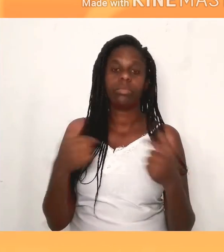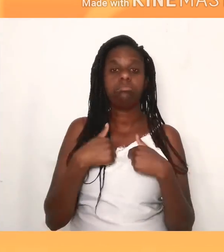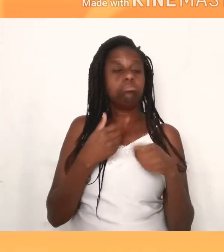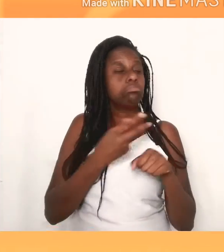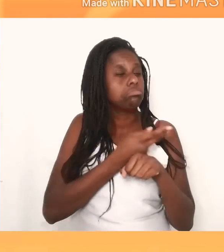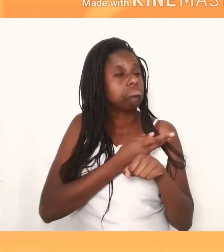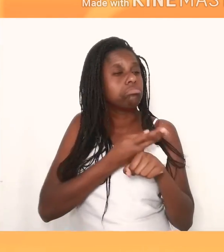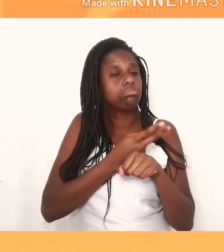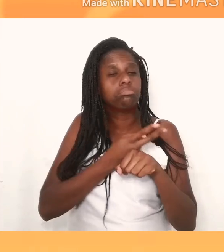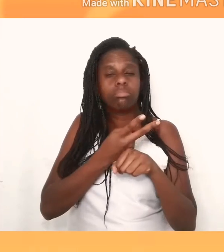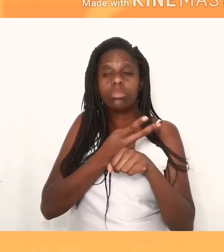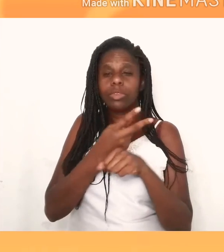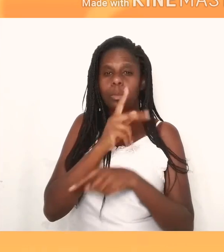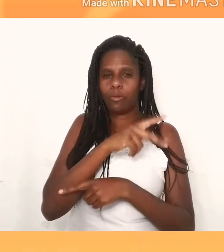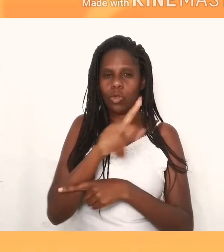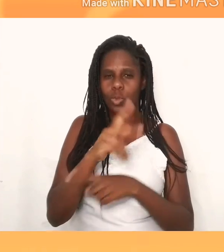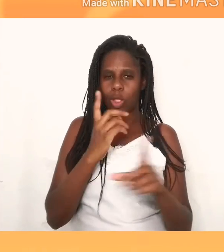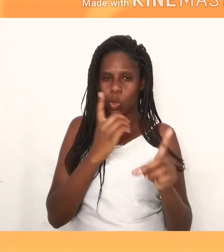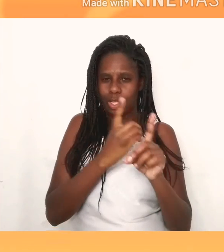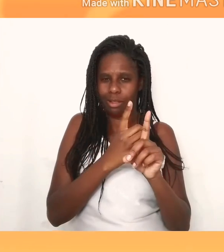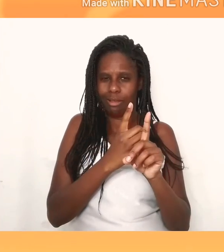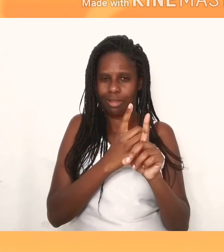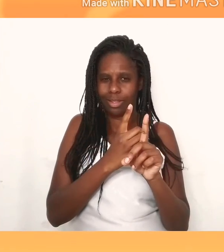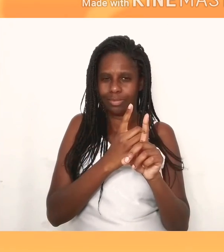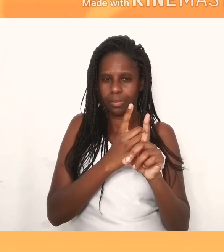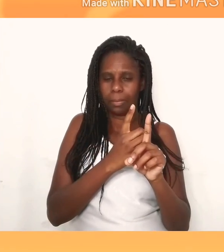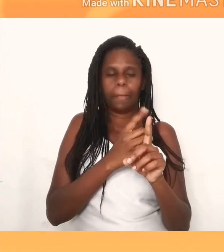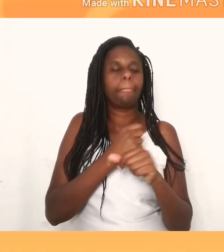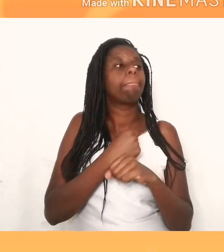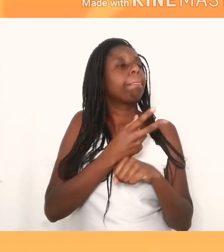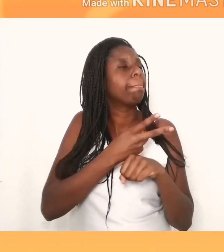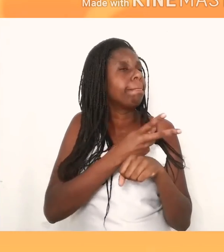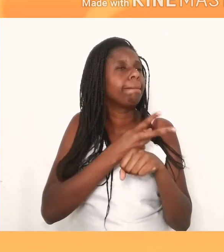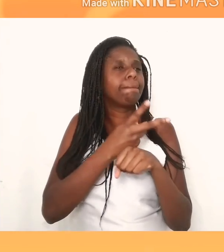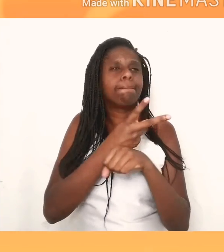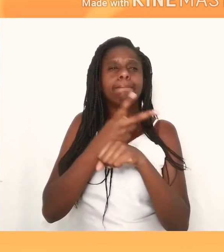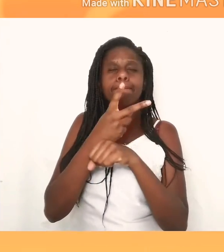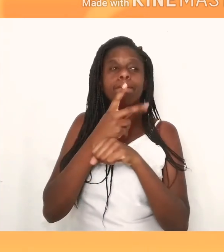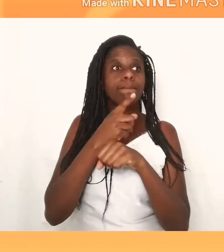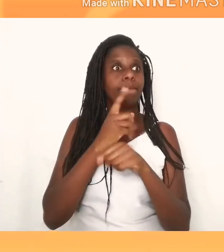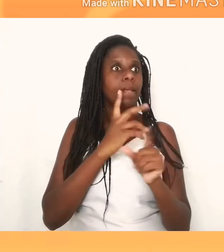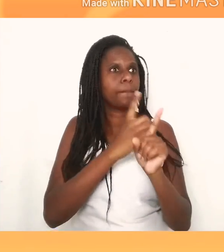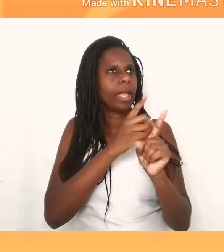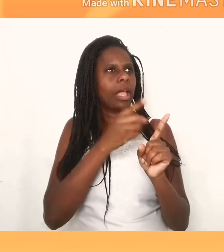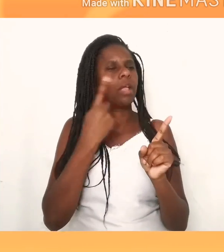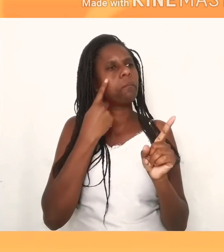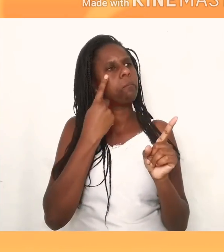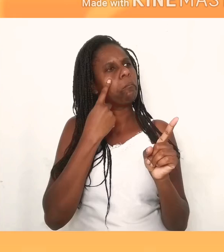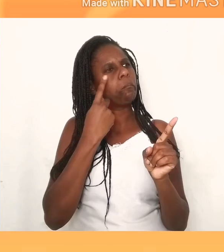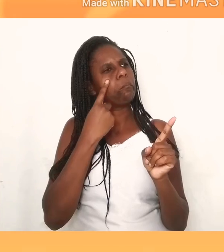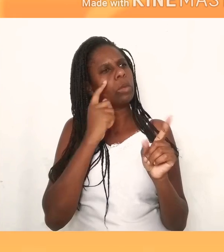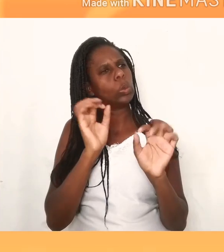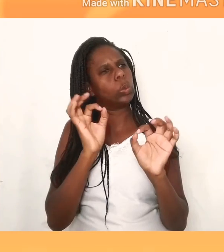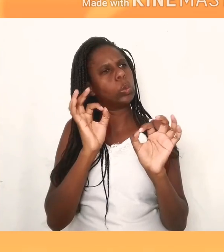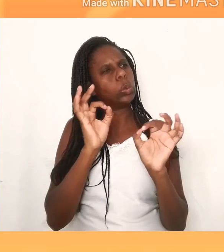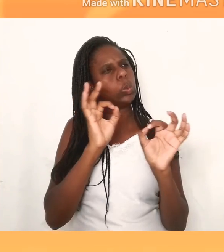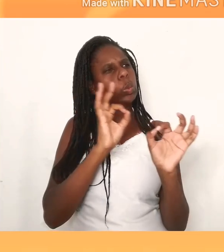procurei um pouquinho alguns recursos, né, das poucos professores que eu achei na rede, né, na